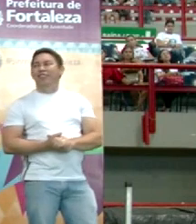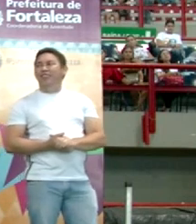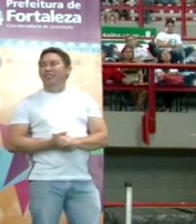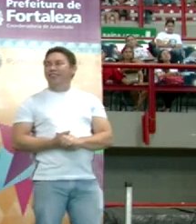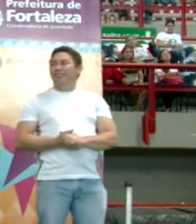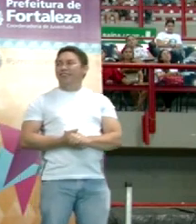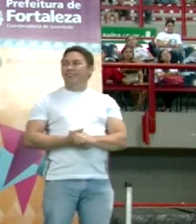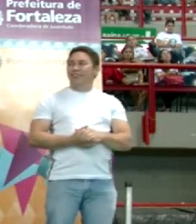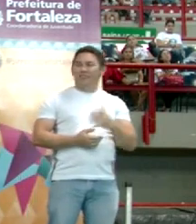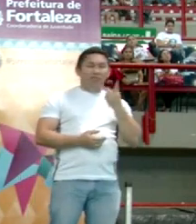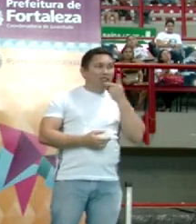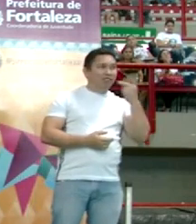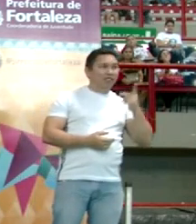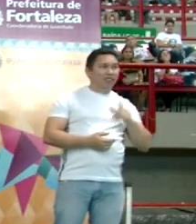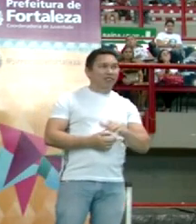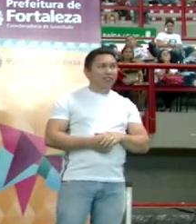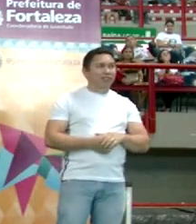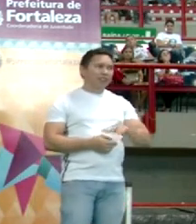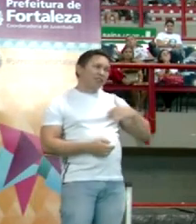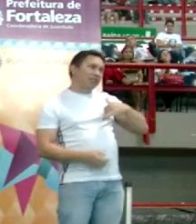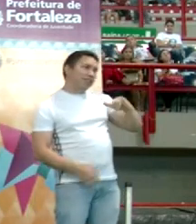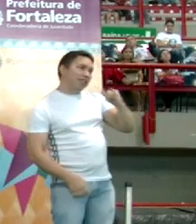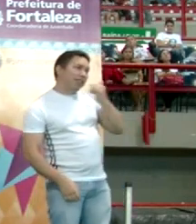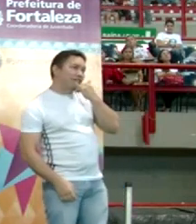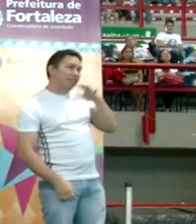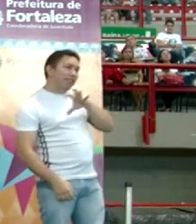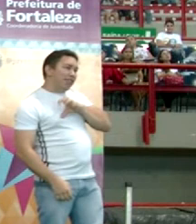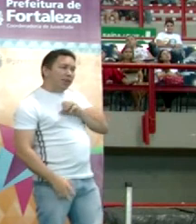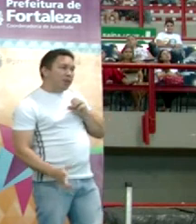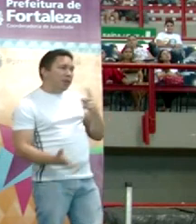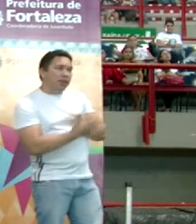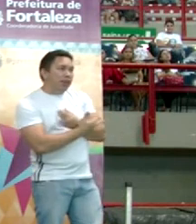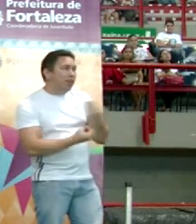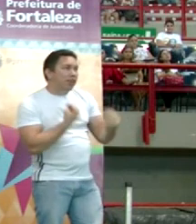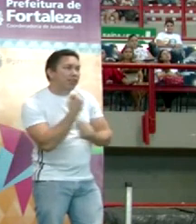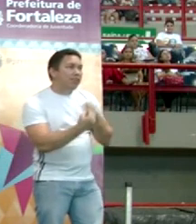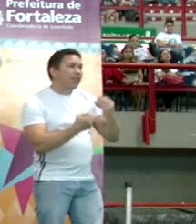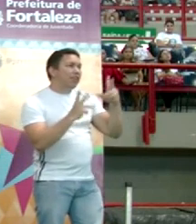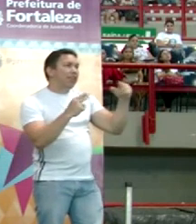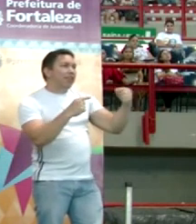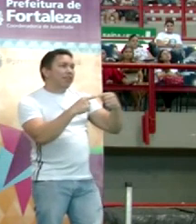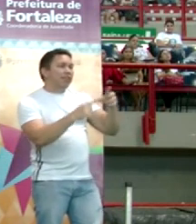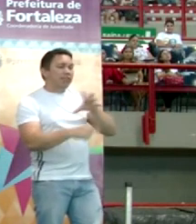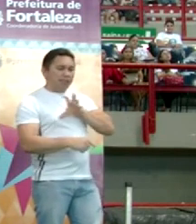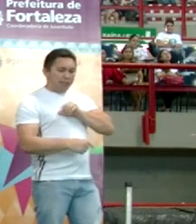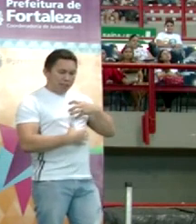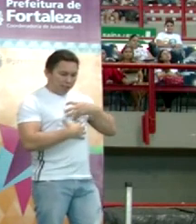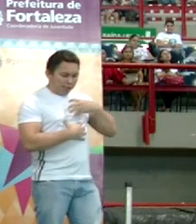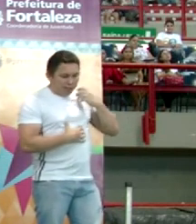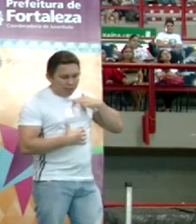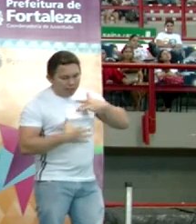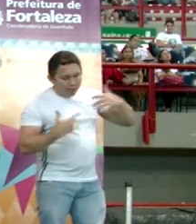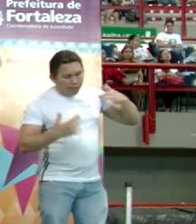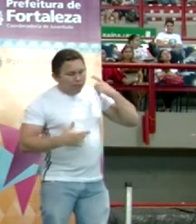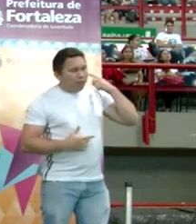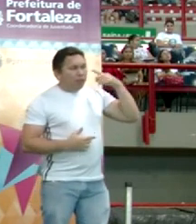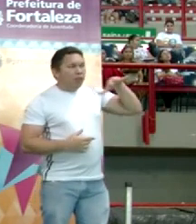Aí falei assim. Eu te peço perdão por te amar de repente, embora o meu amor seja uma velha canção nos teus